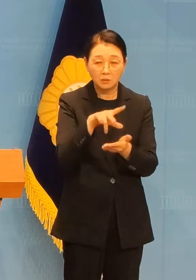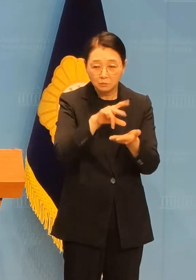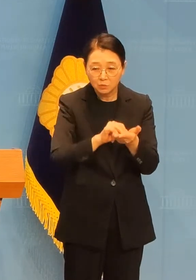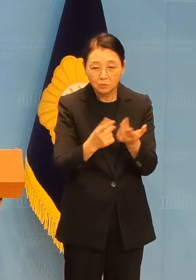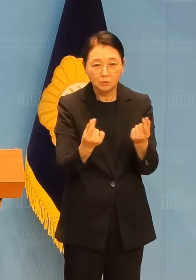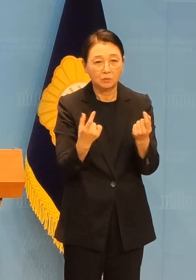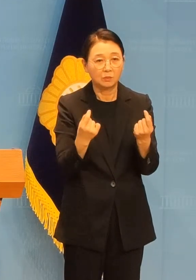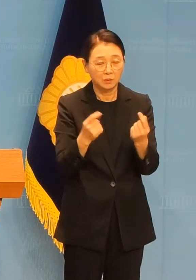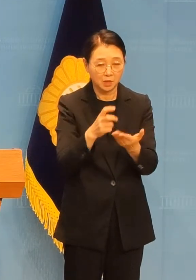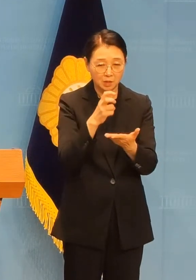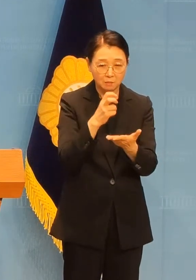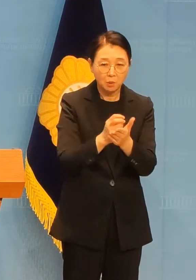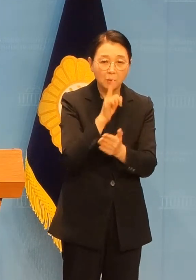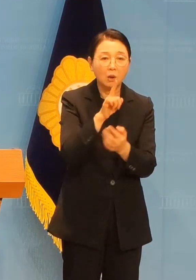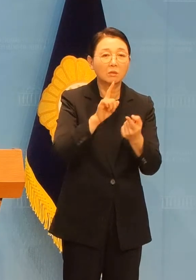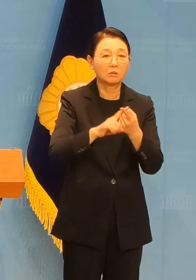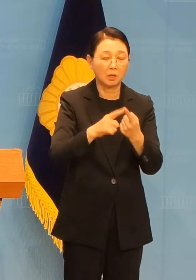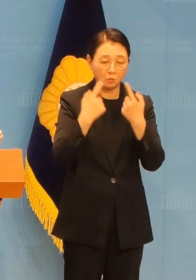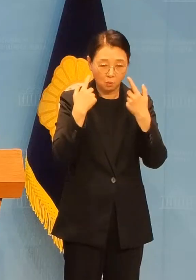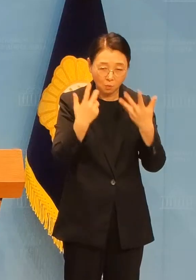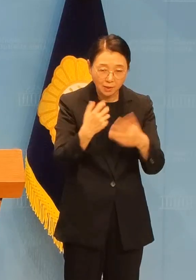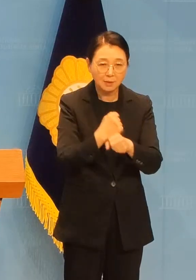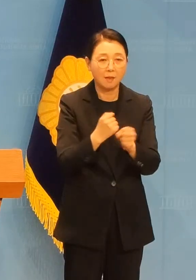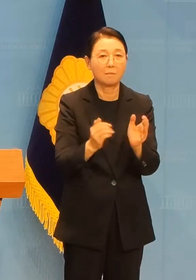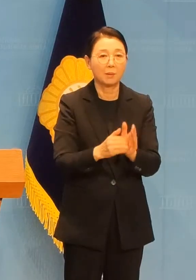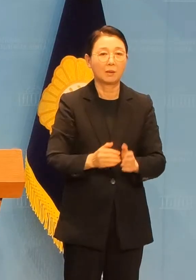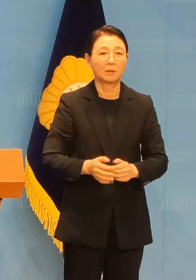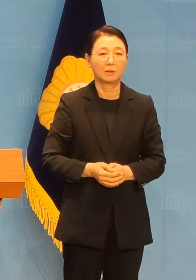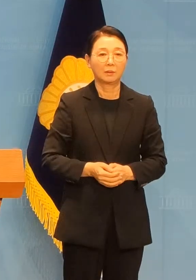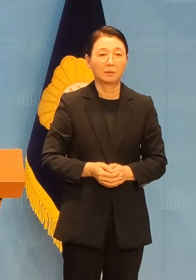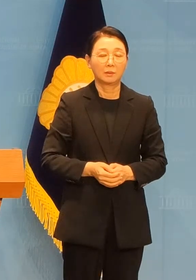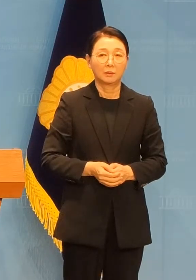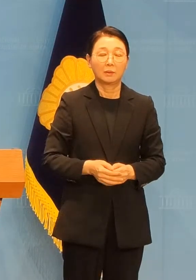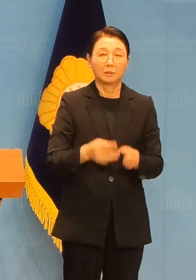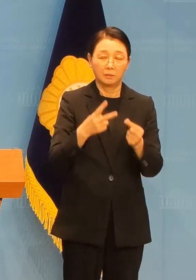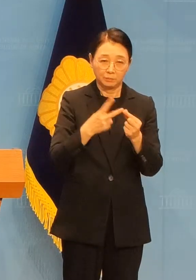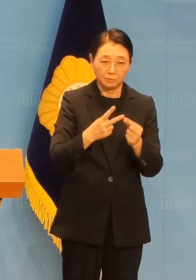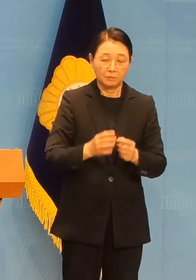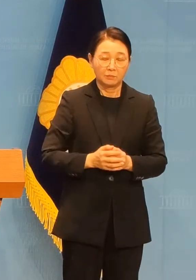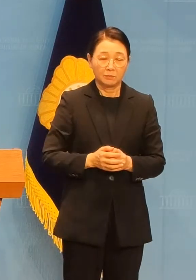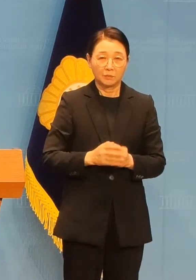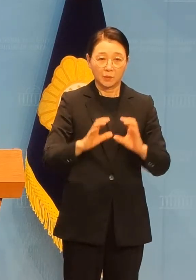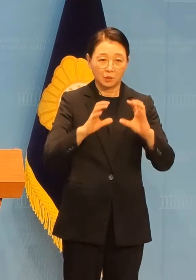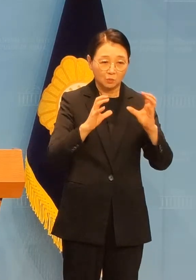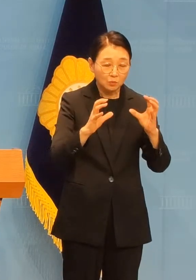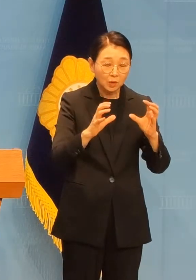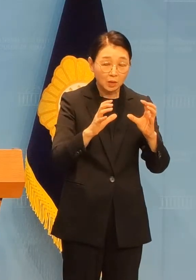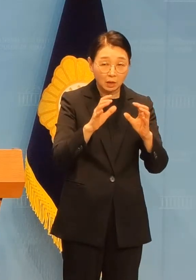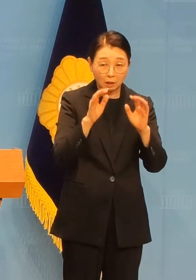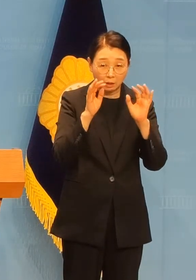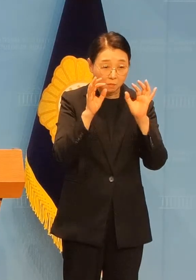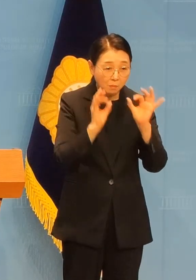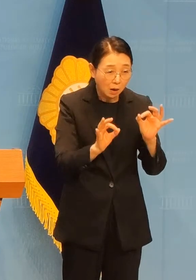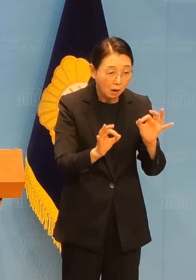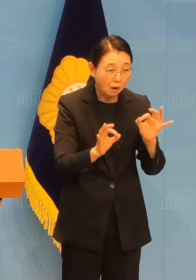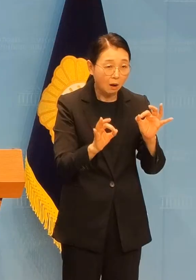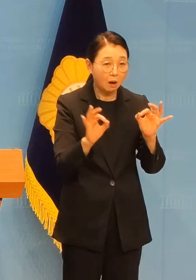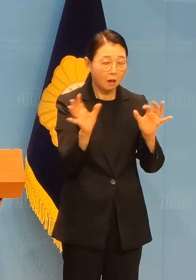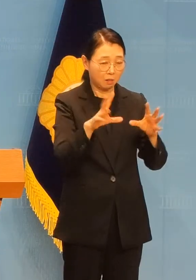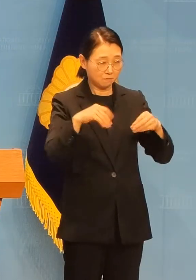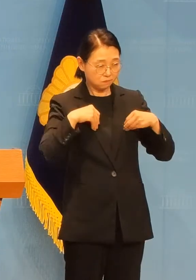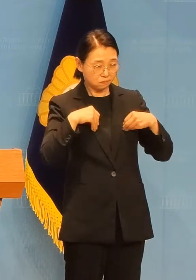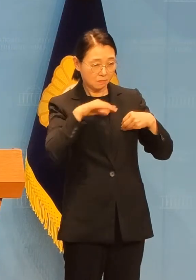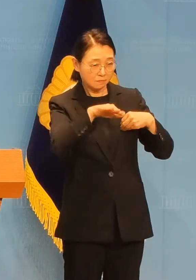문제를 법의 언어로 명확히 한 것입니다. 둘째, 국가가 눈을 뜨고도 아무것도 못하던 구조를